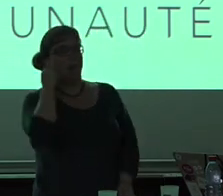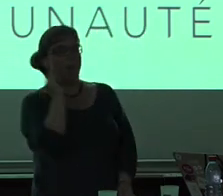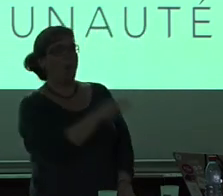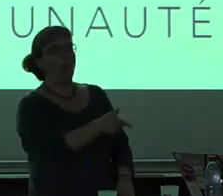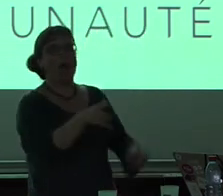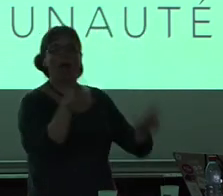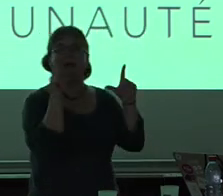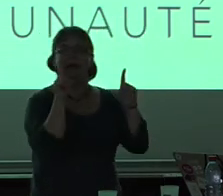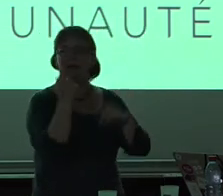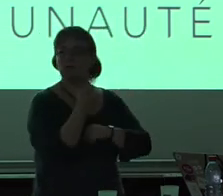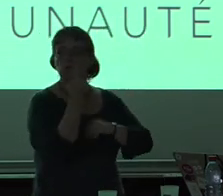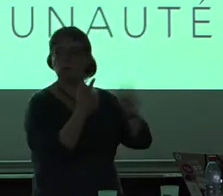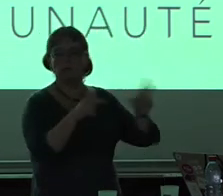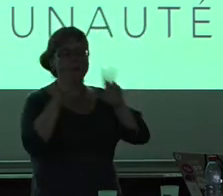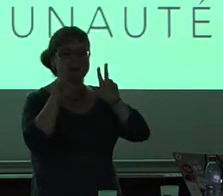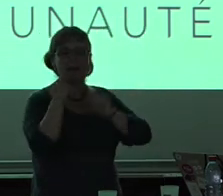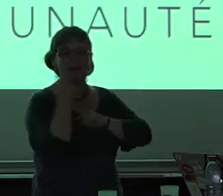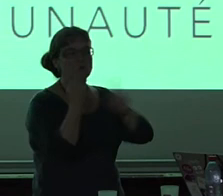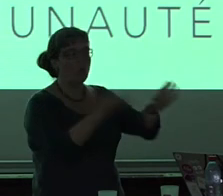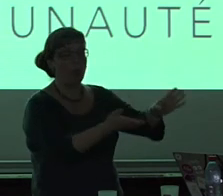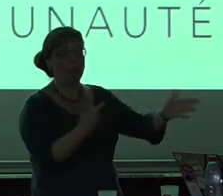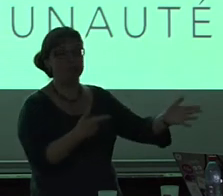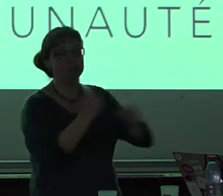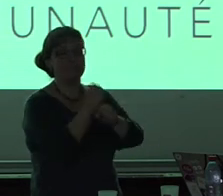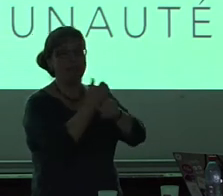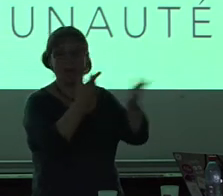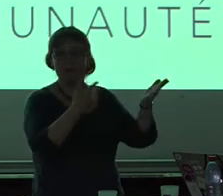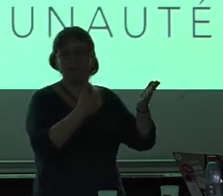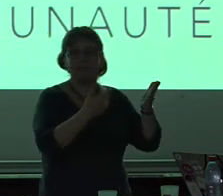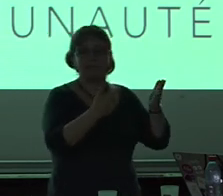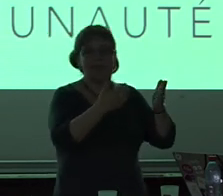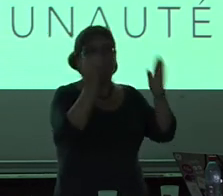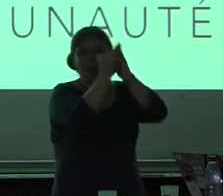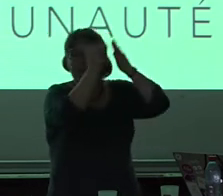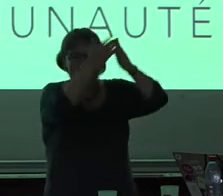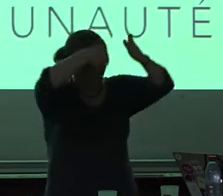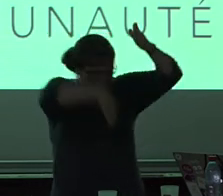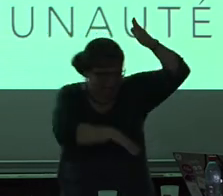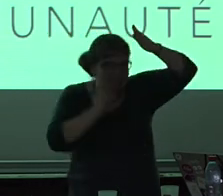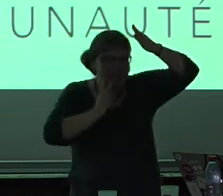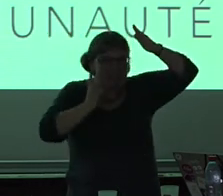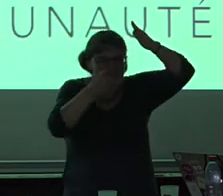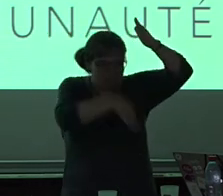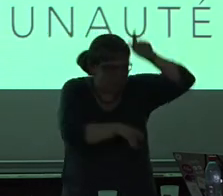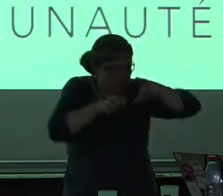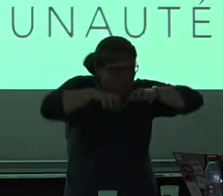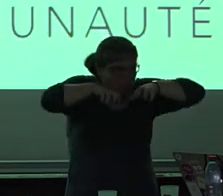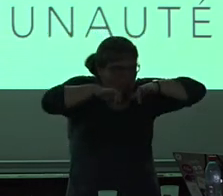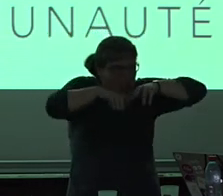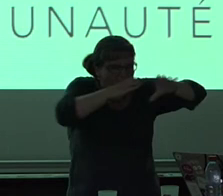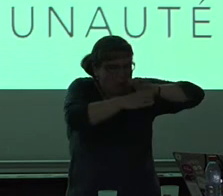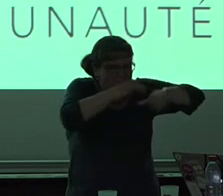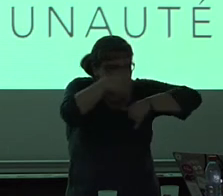j'étais persuadée que les geeks étaient inintéressants, en tout cas des personnes dans leur cave qui codaient tout le temps, des gens un peu qui n'aimaient pas communiquer,